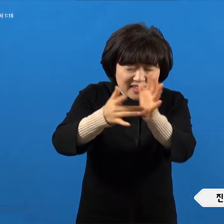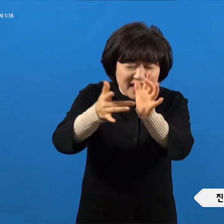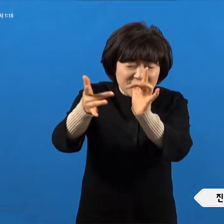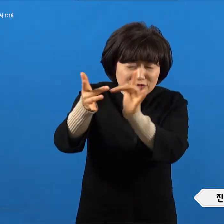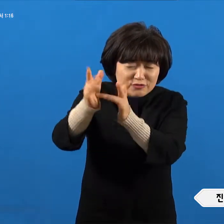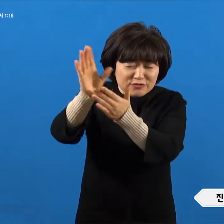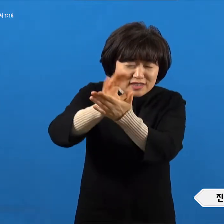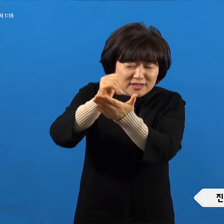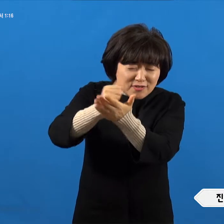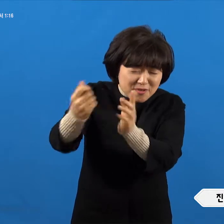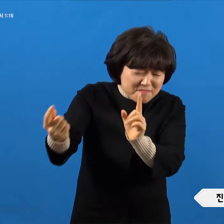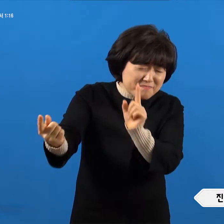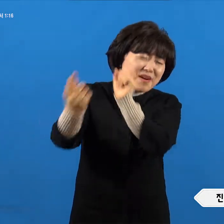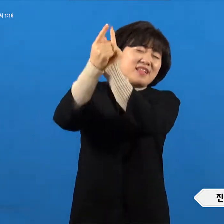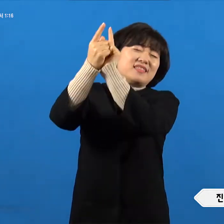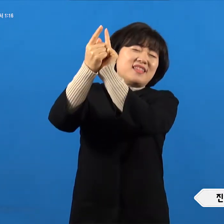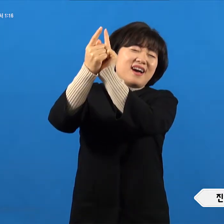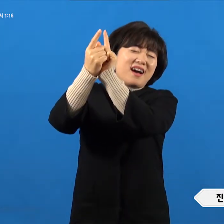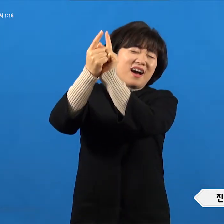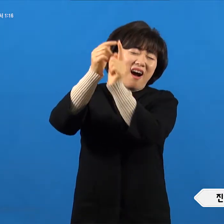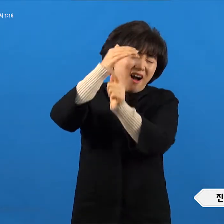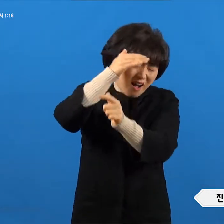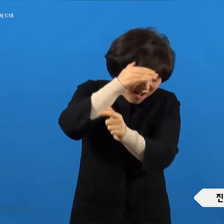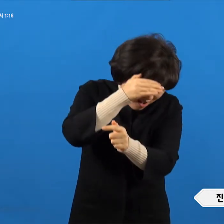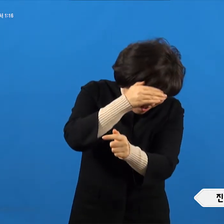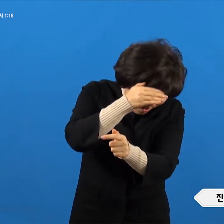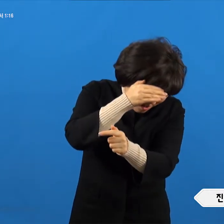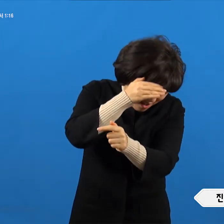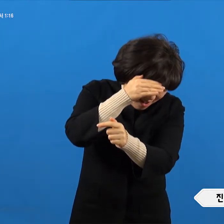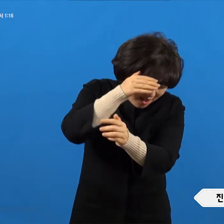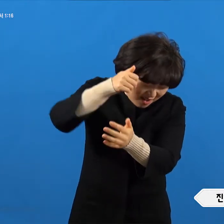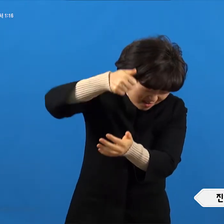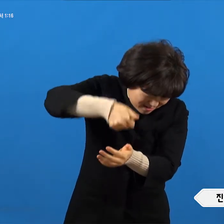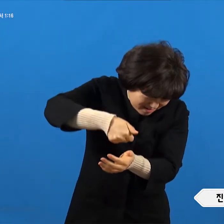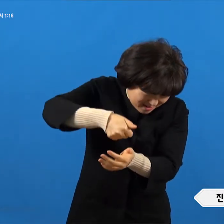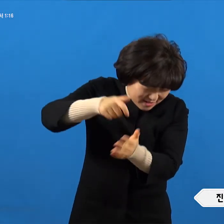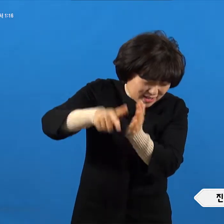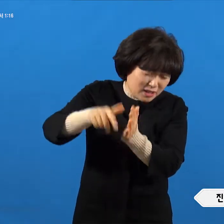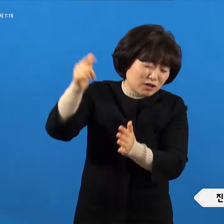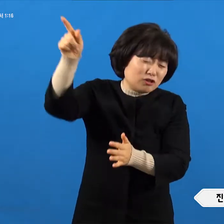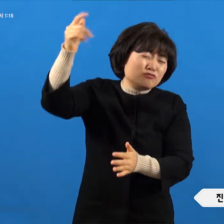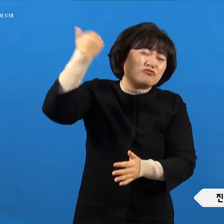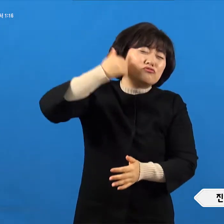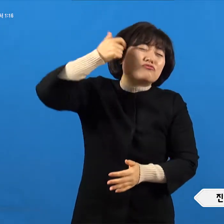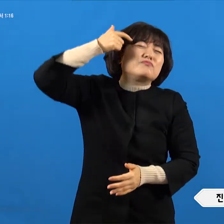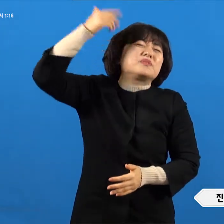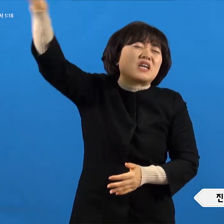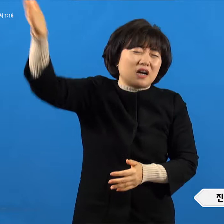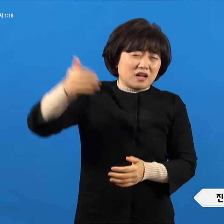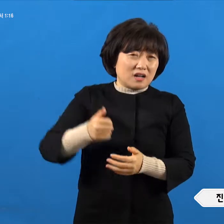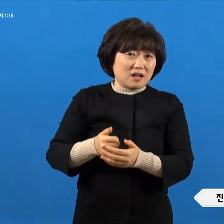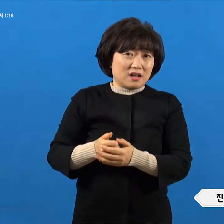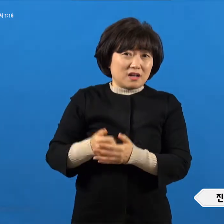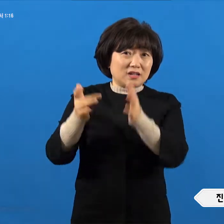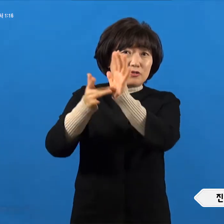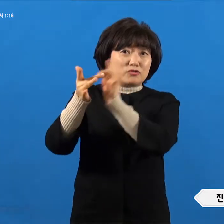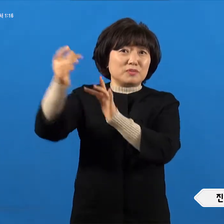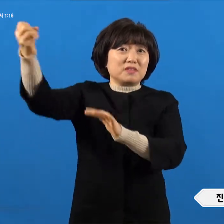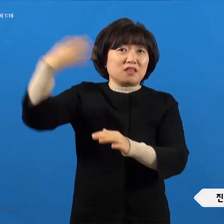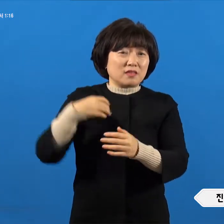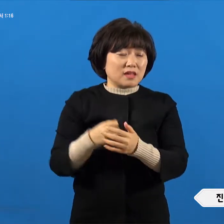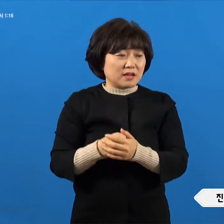그는 소리칩니다. 주여 누시오니까. 예수님께서 말씀합니다. 나는 내가 핍박하는